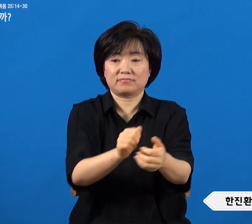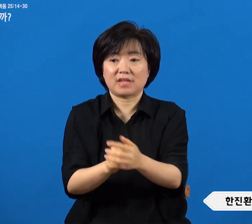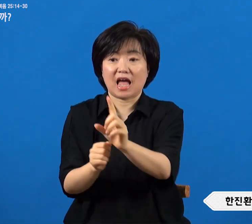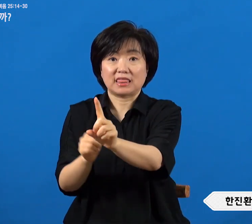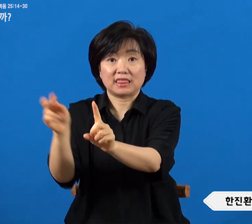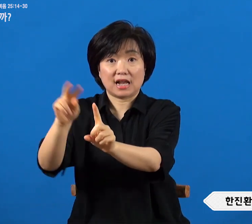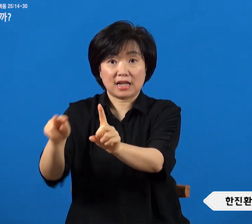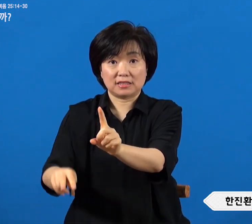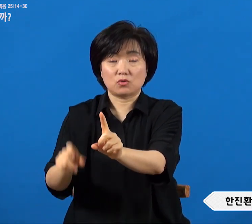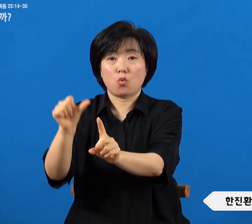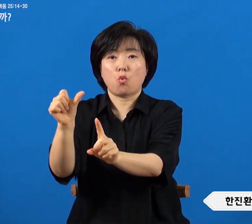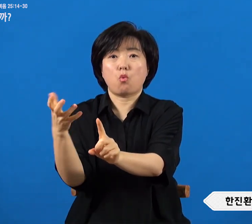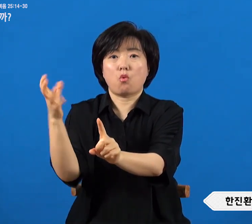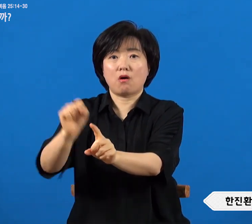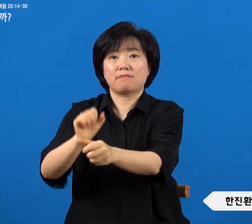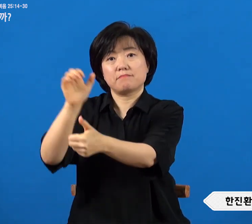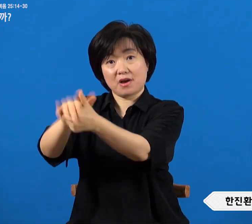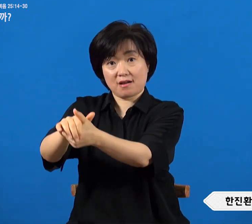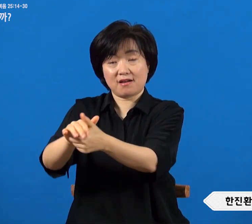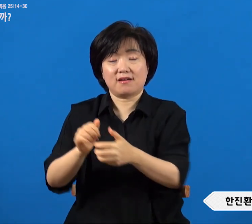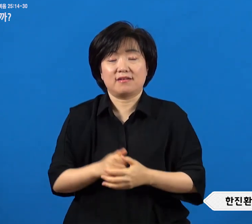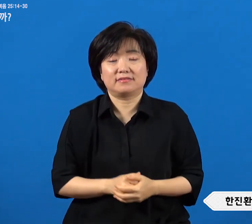맡긴 것은 5억을 맡긴 것입니다.